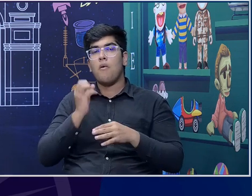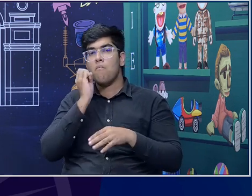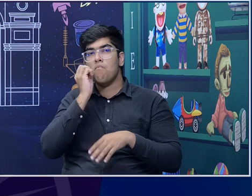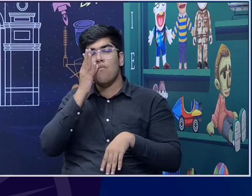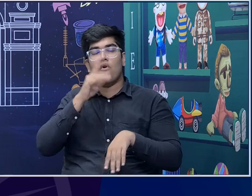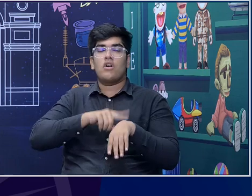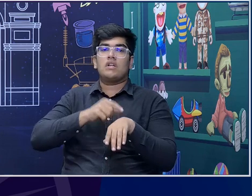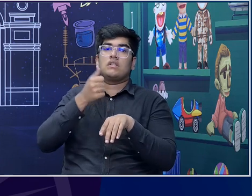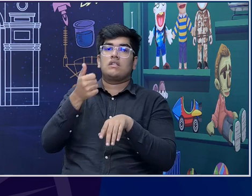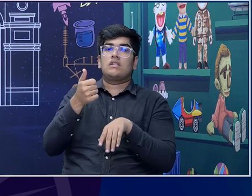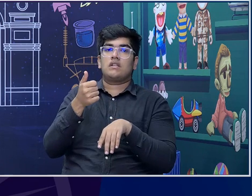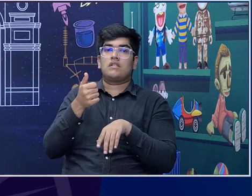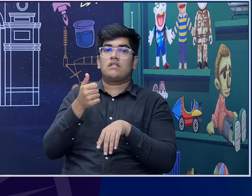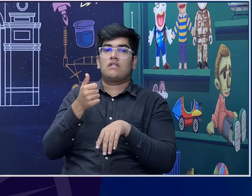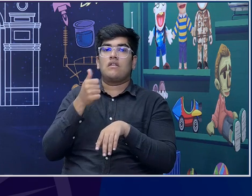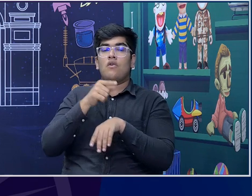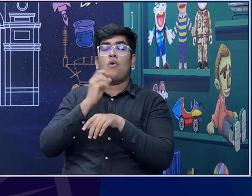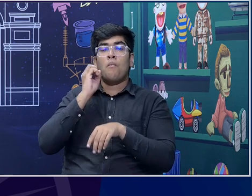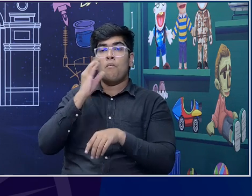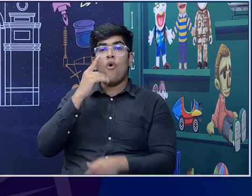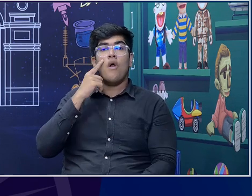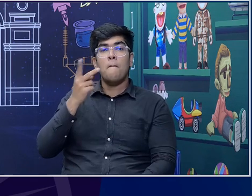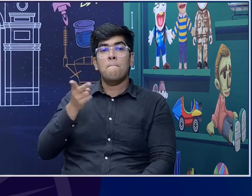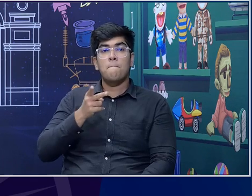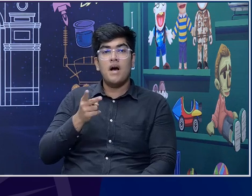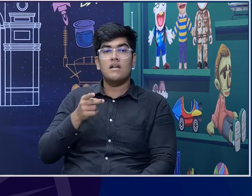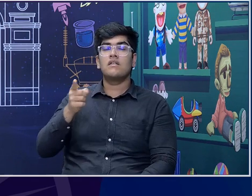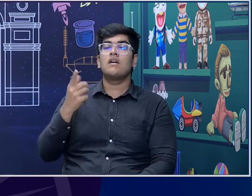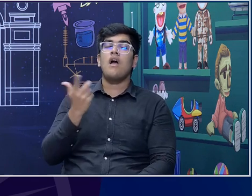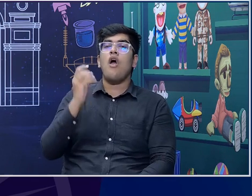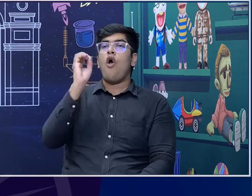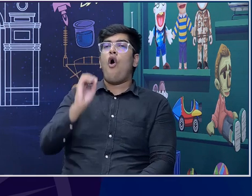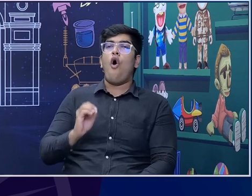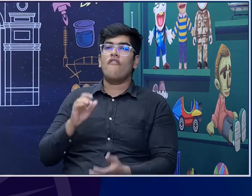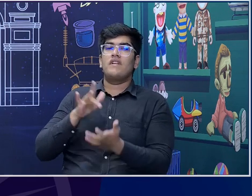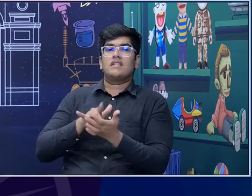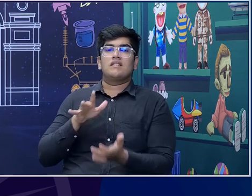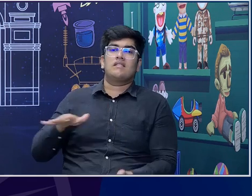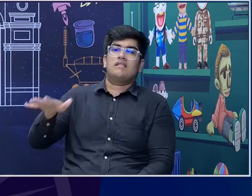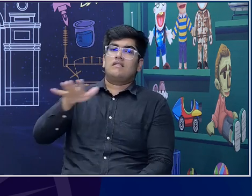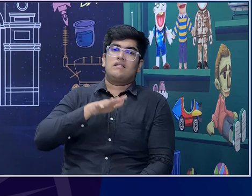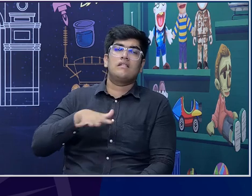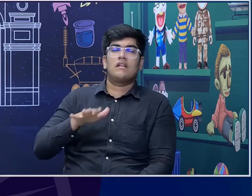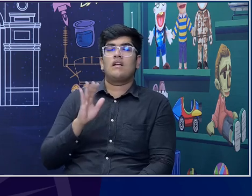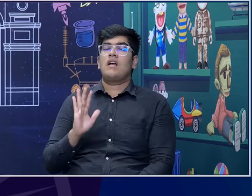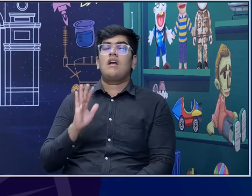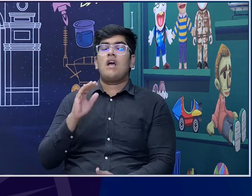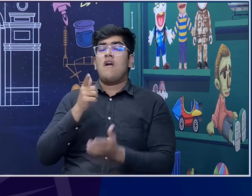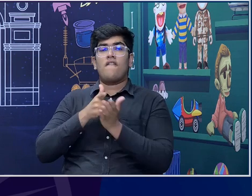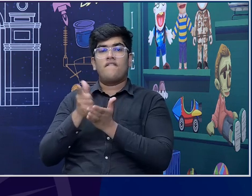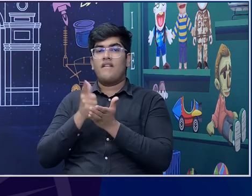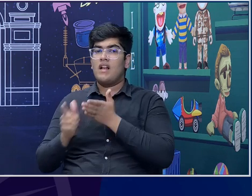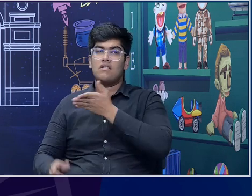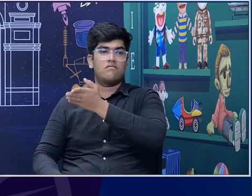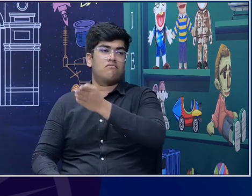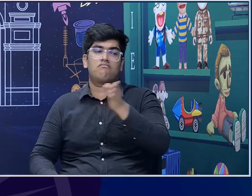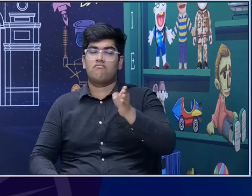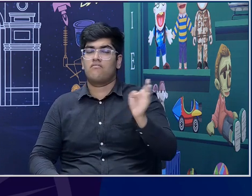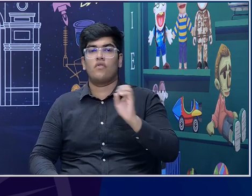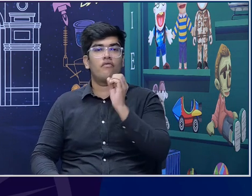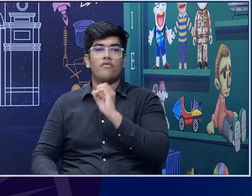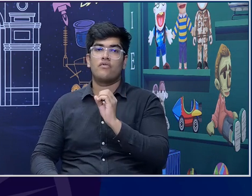बसे होती है न, वो बसे सिरफ मुख्यालों के पास पास ही चलती है, गाउं में तो जाती ही नि, लेकिन अपने मुख्याले से